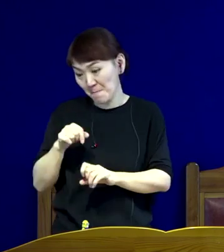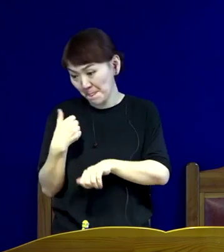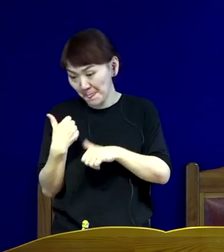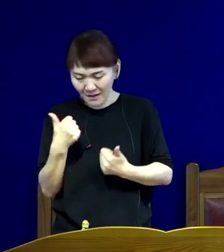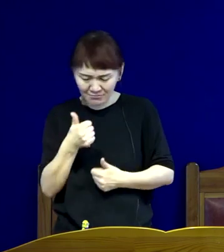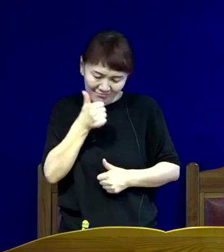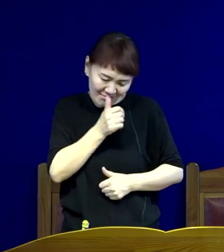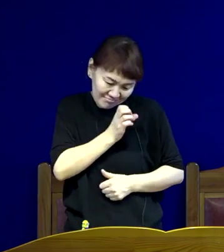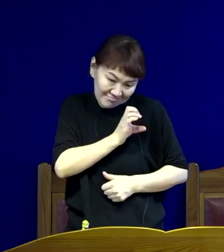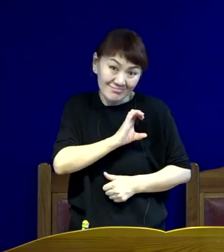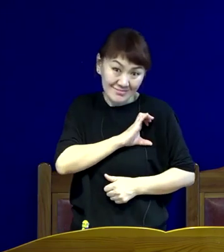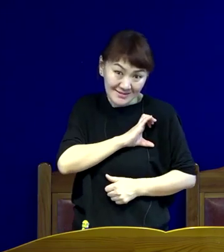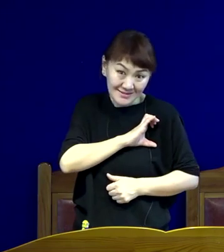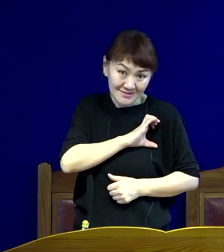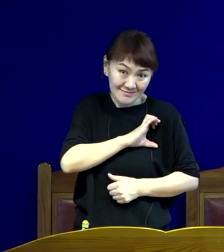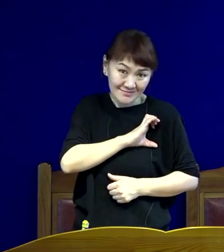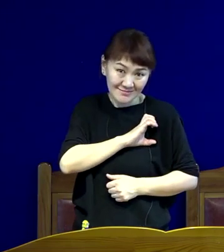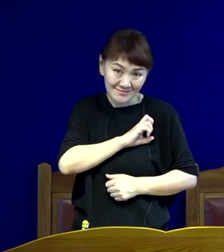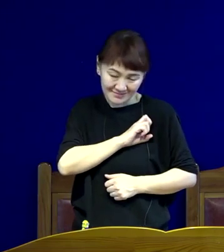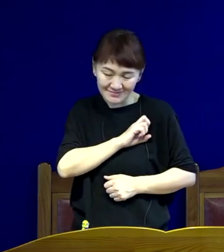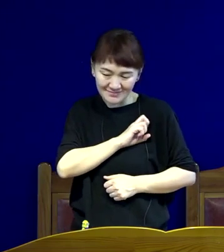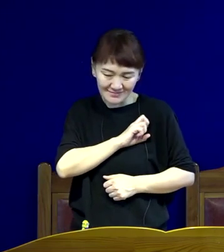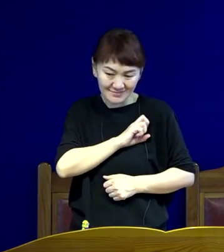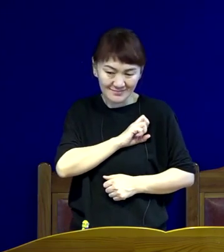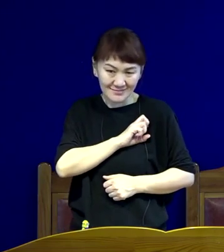ч нөгөө объектэ харах боломжтой олж